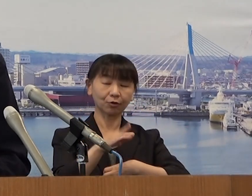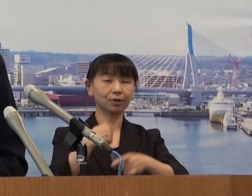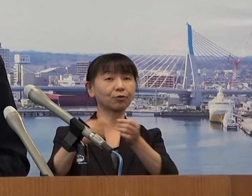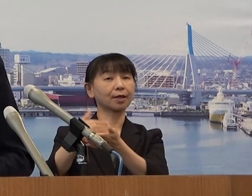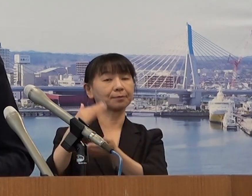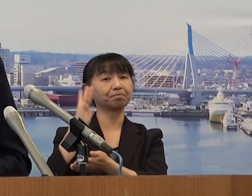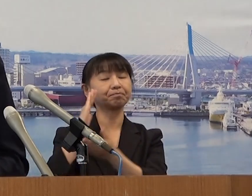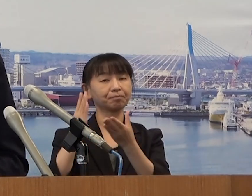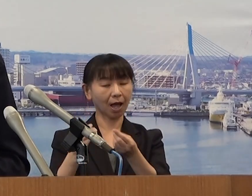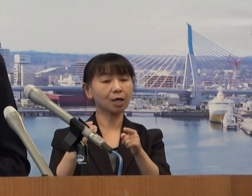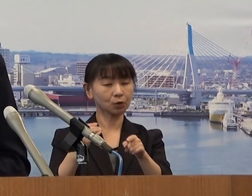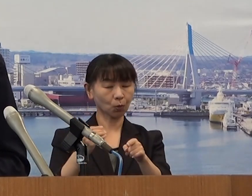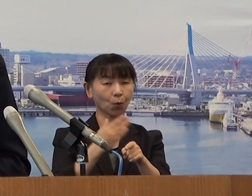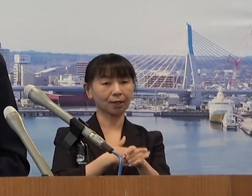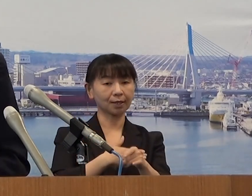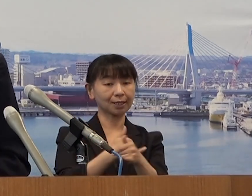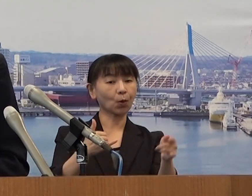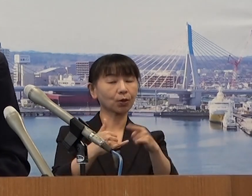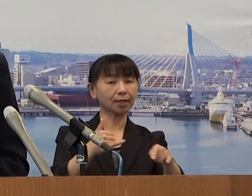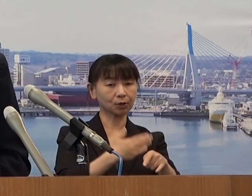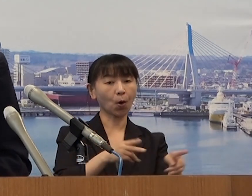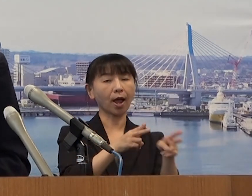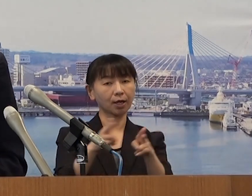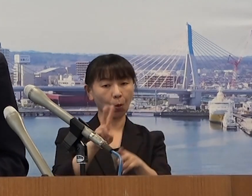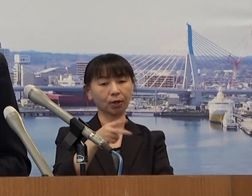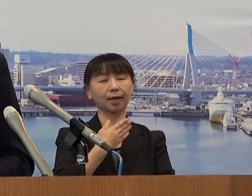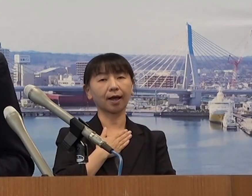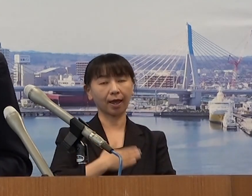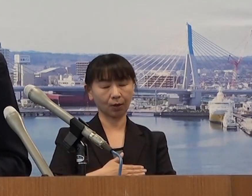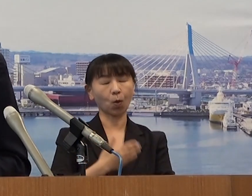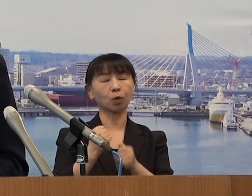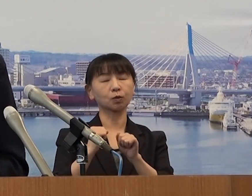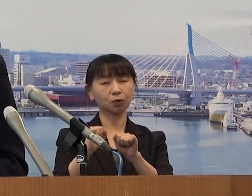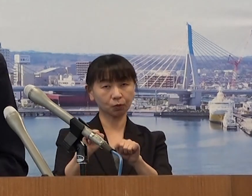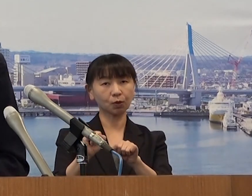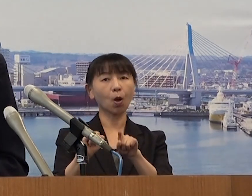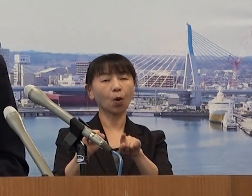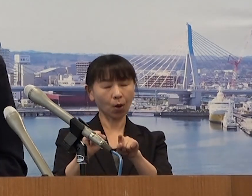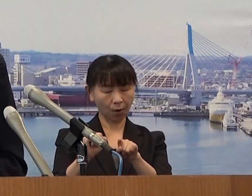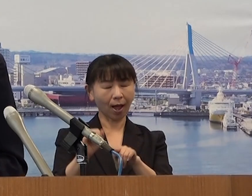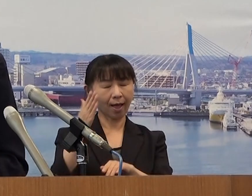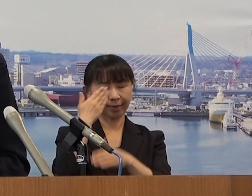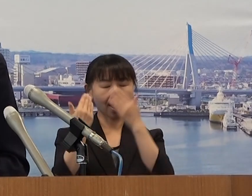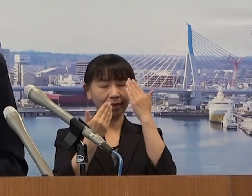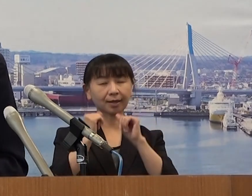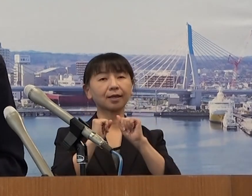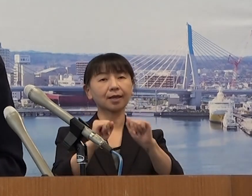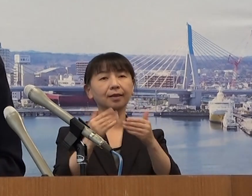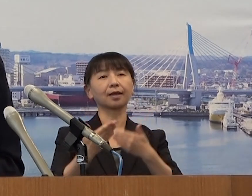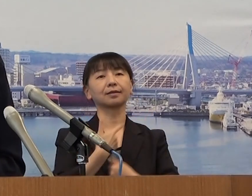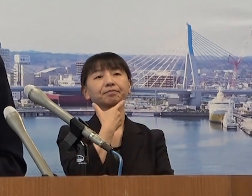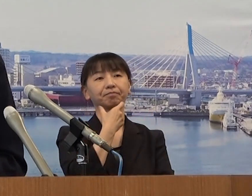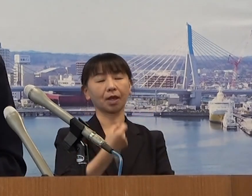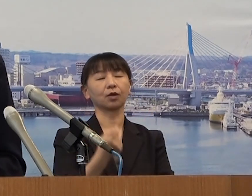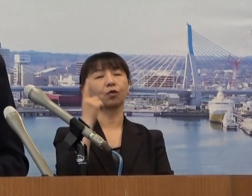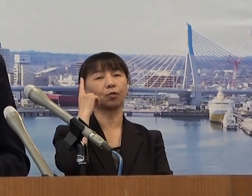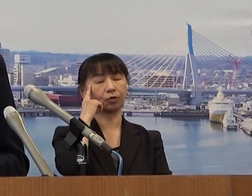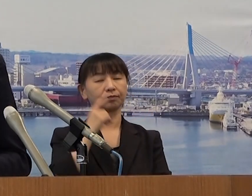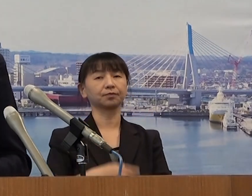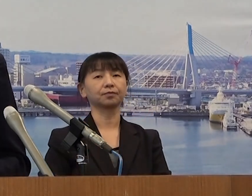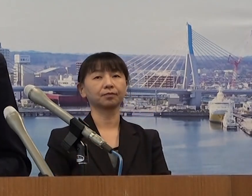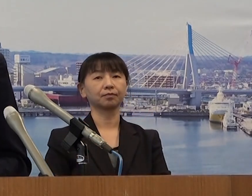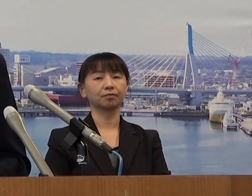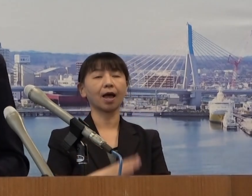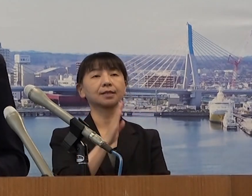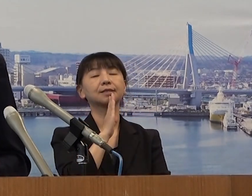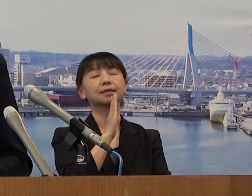う方々への配慮、それで理解を得るというこのプロセスはもう丁寧にやっていただきたいというふうに思っています。そしてまた現